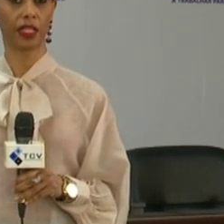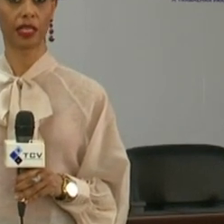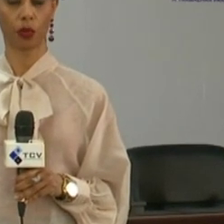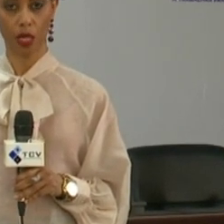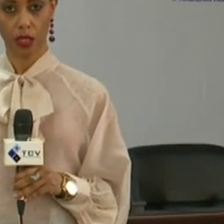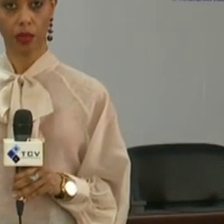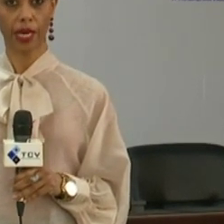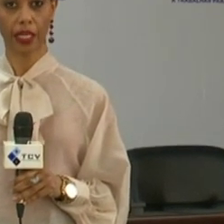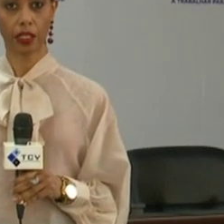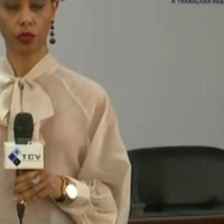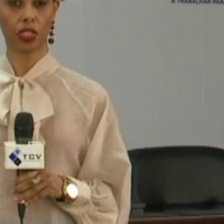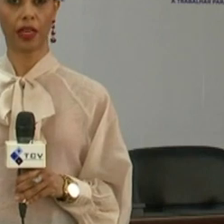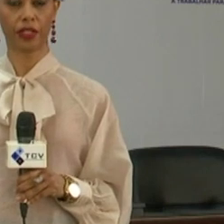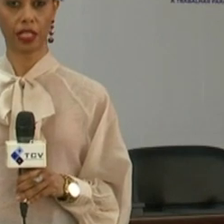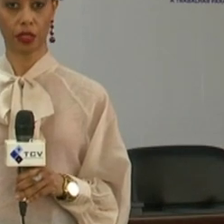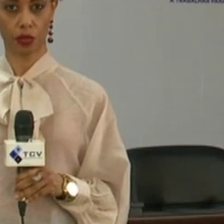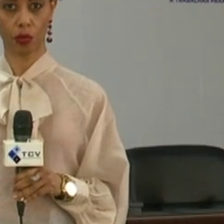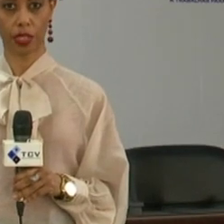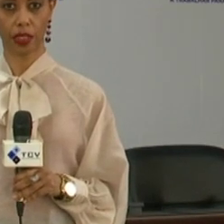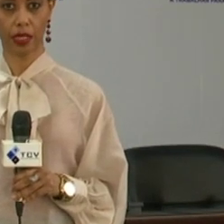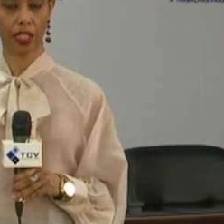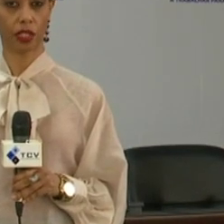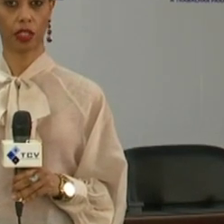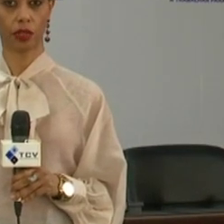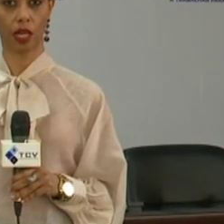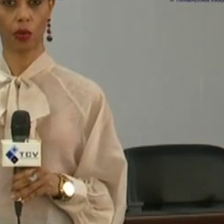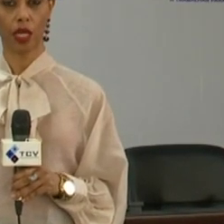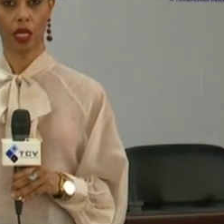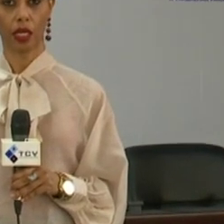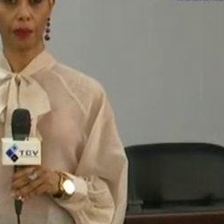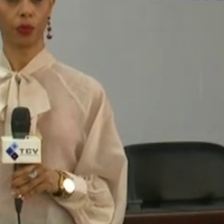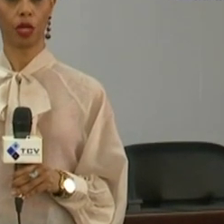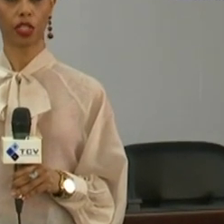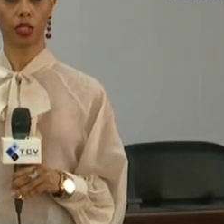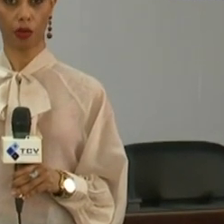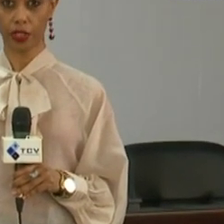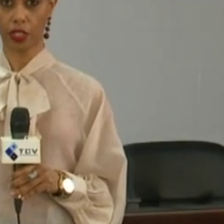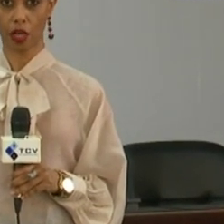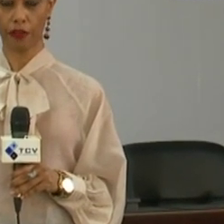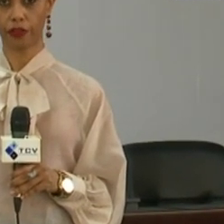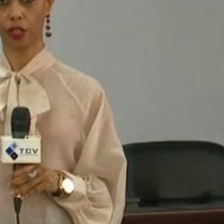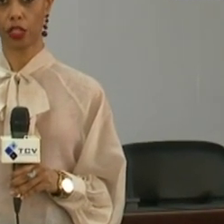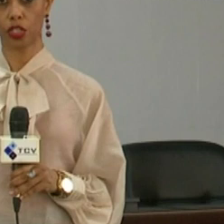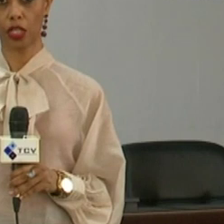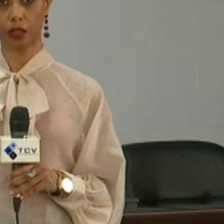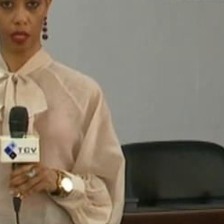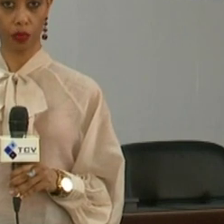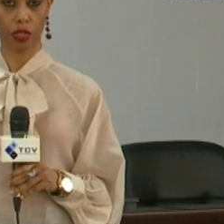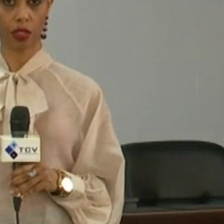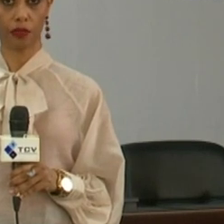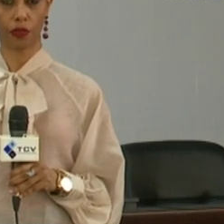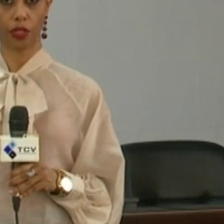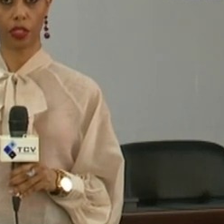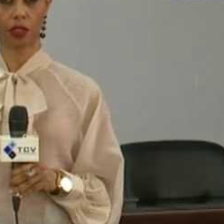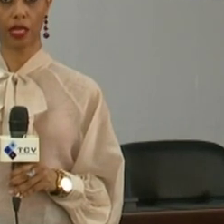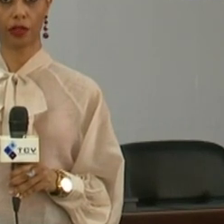que avaliação também nos irá fazer sobre esta situação epidemiológica Covid-19. Nós entraremos,